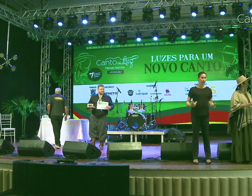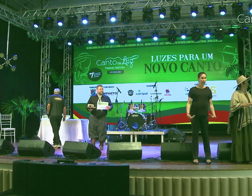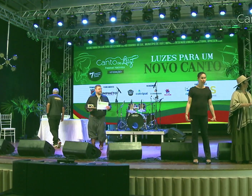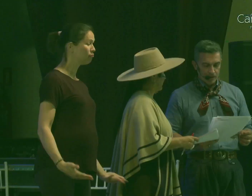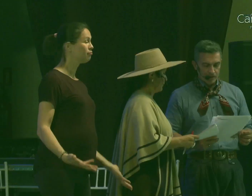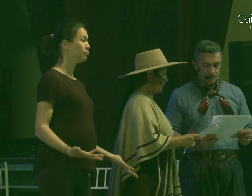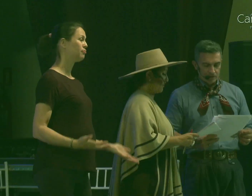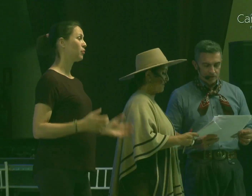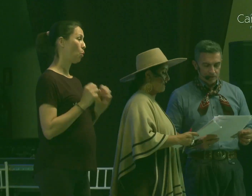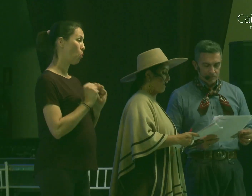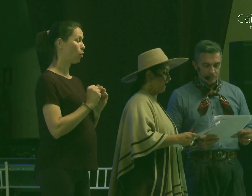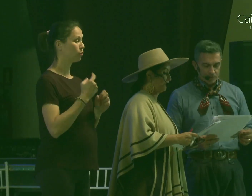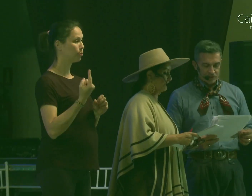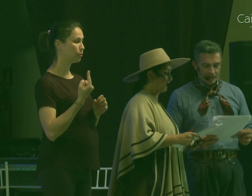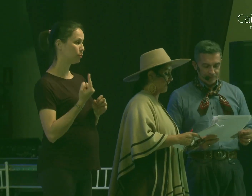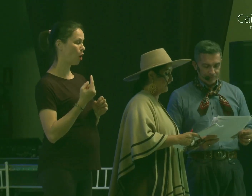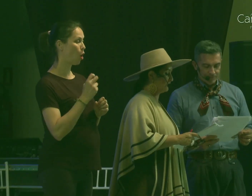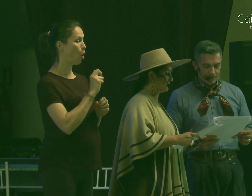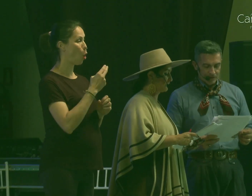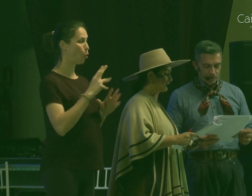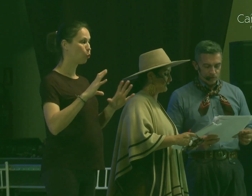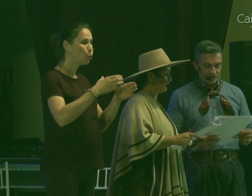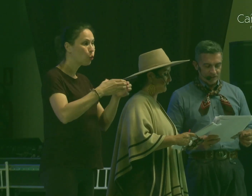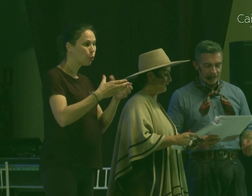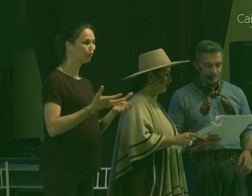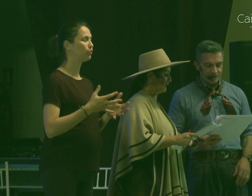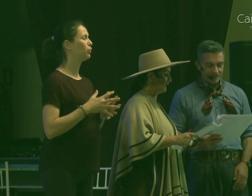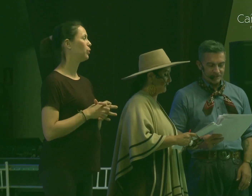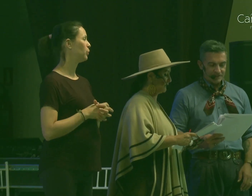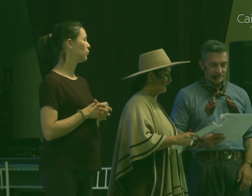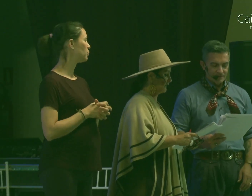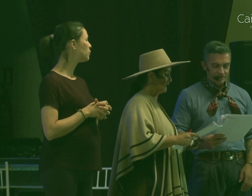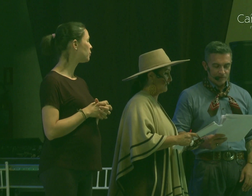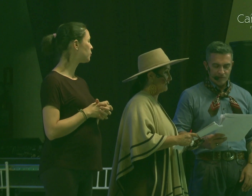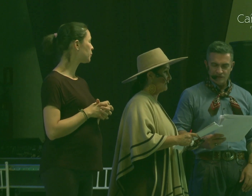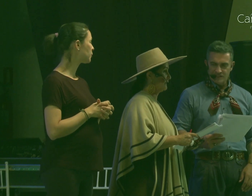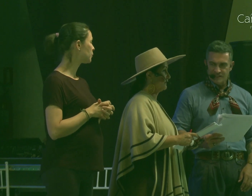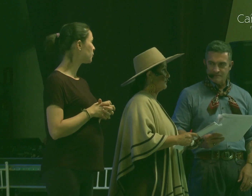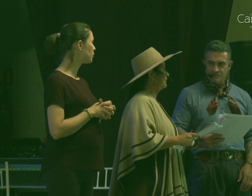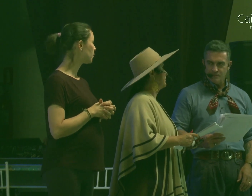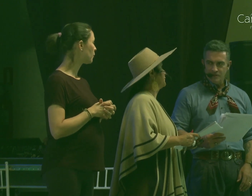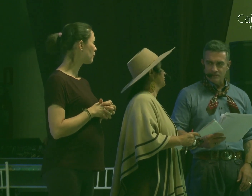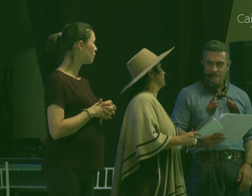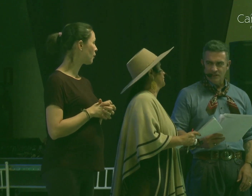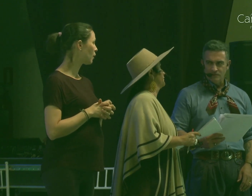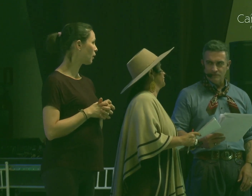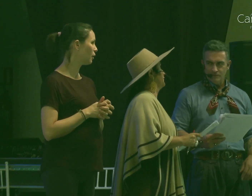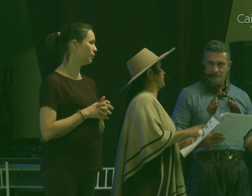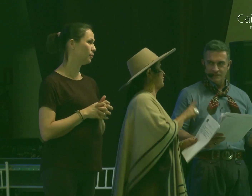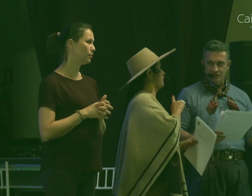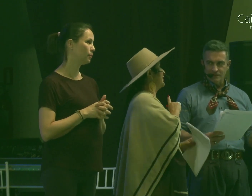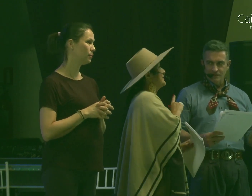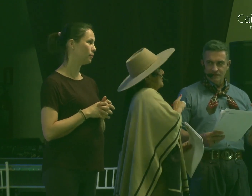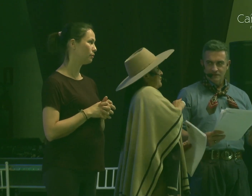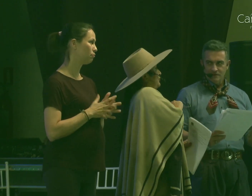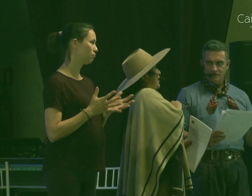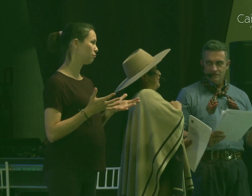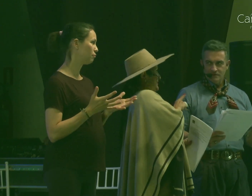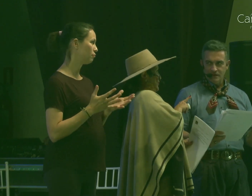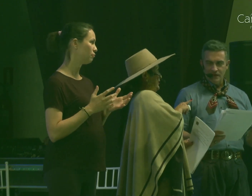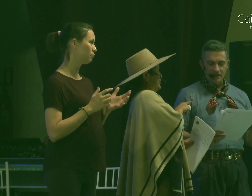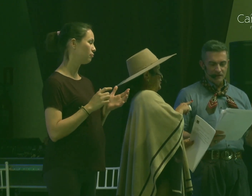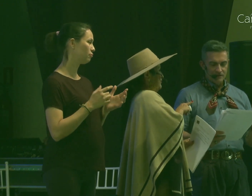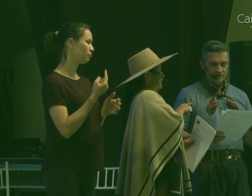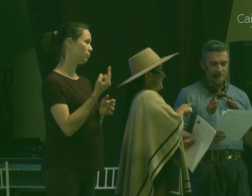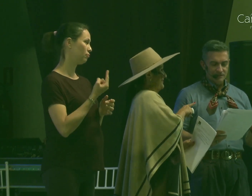troféu. Uhum. Vamos lá. Os intérpretes... Vamos falar os intérpretes primeiro? Não. Vamos então inverter. Não vai ser individual, vai